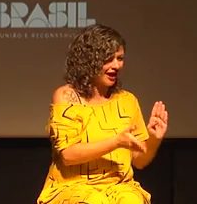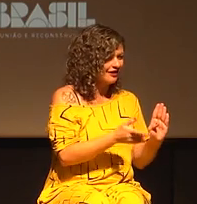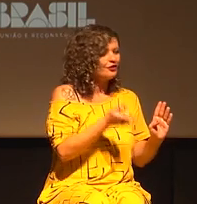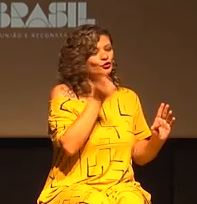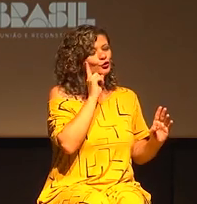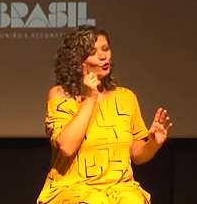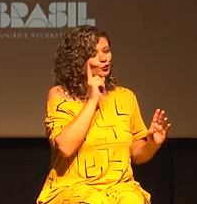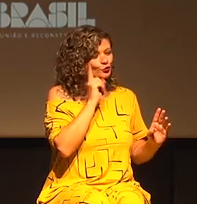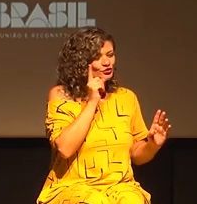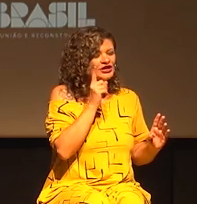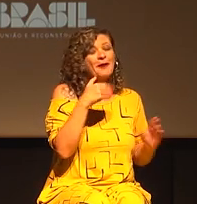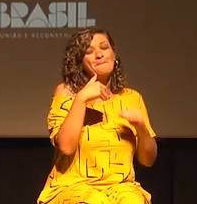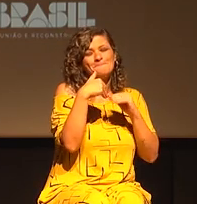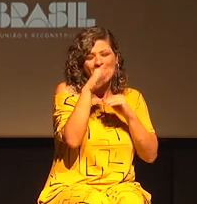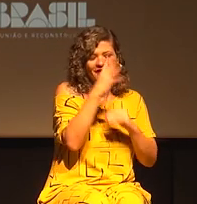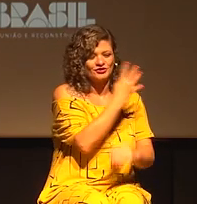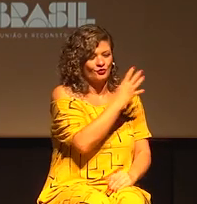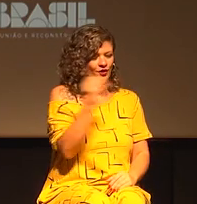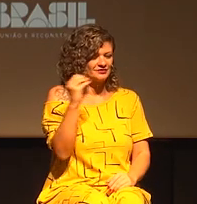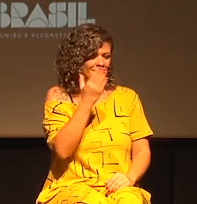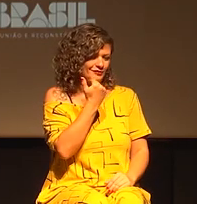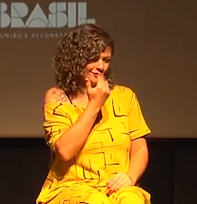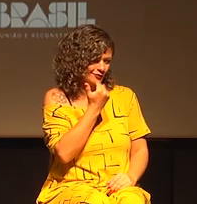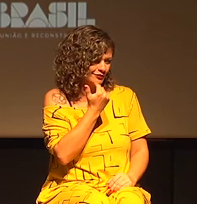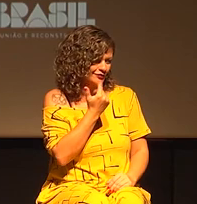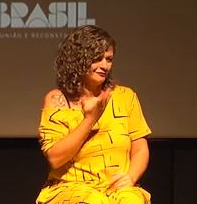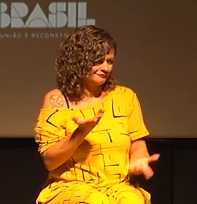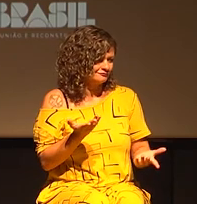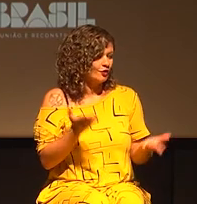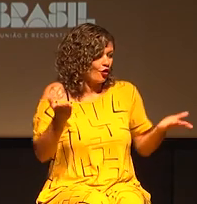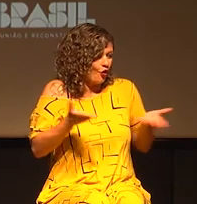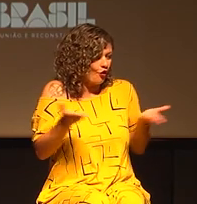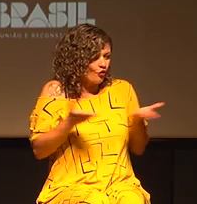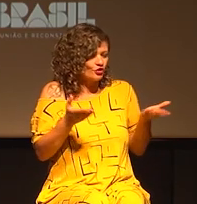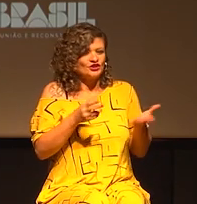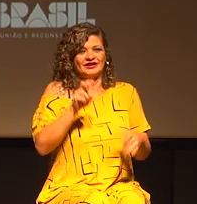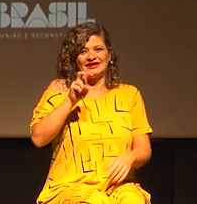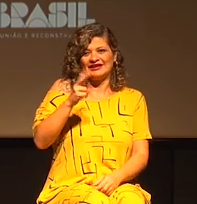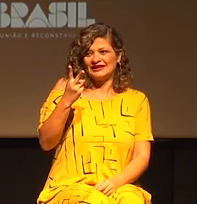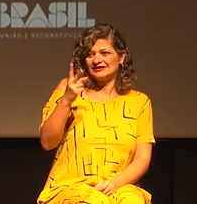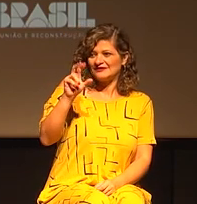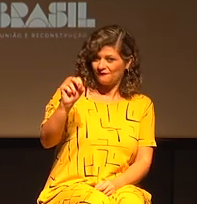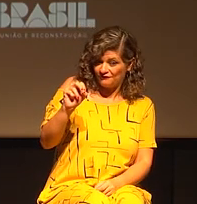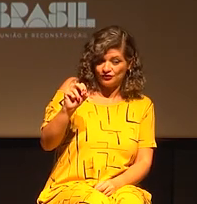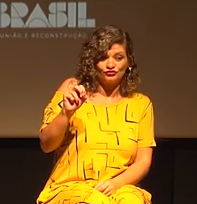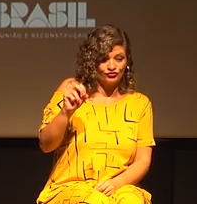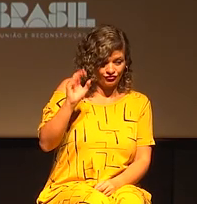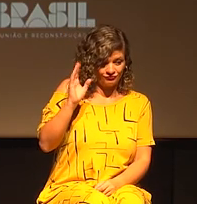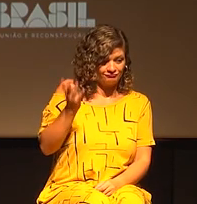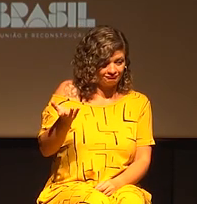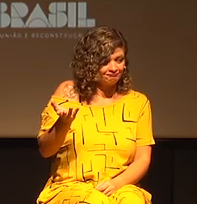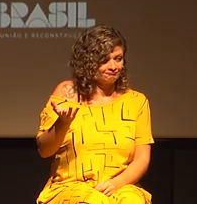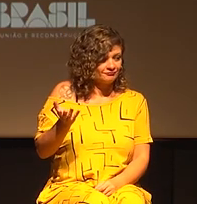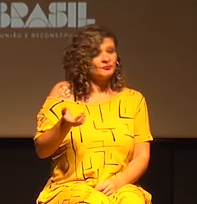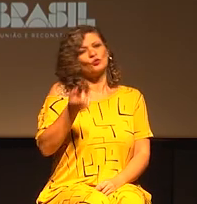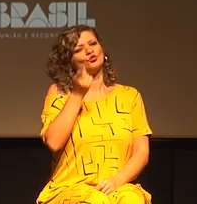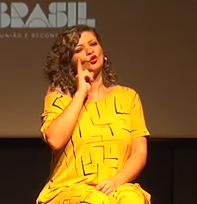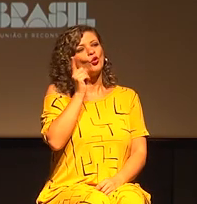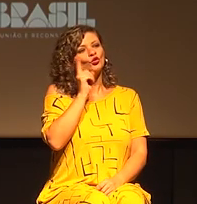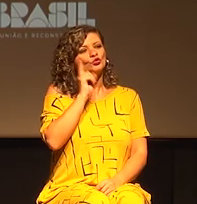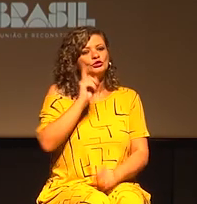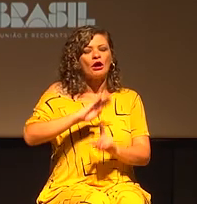produz mais de 400 refeições hoje mesmo hoje mesmo nós produzimos 520 refeições então assim todos os dias nós